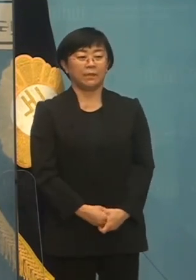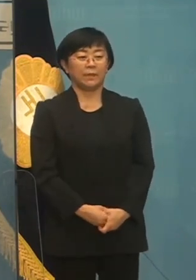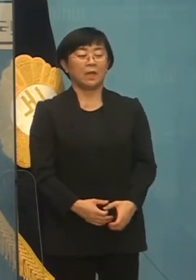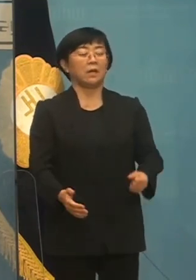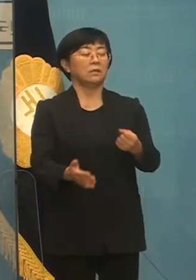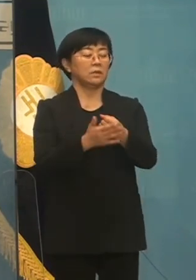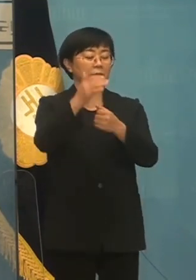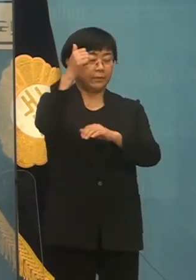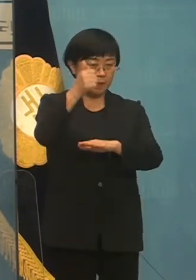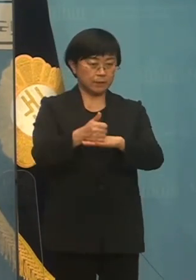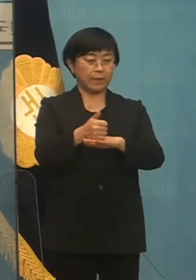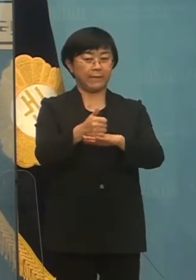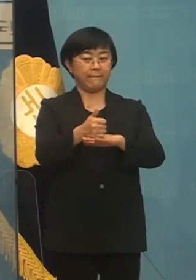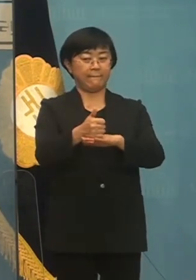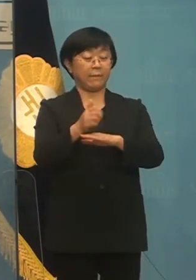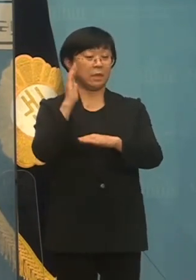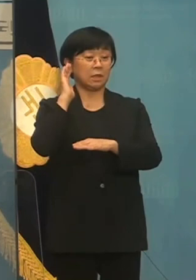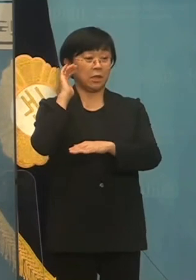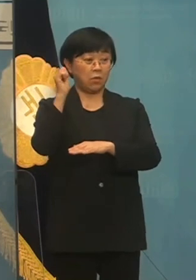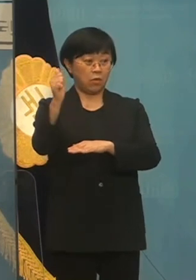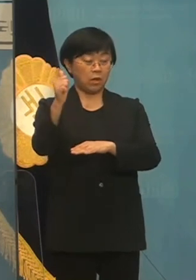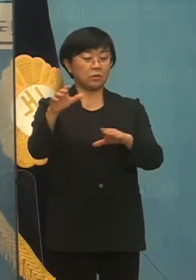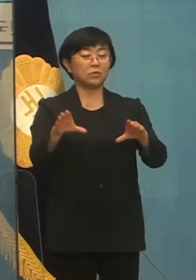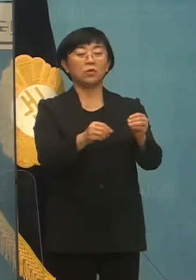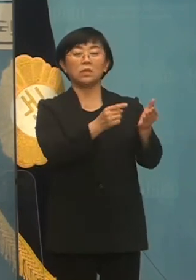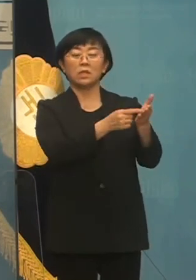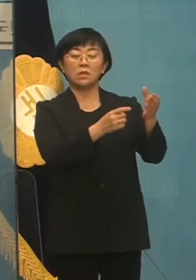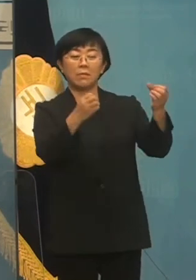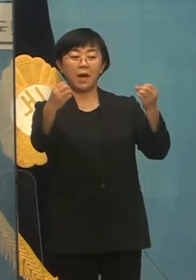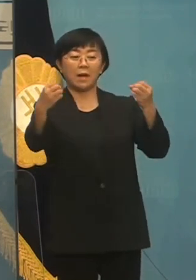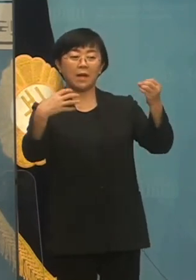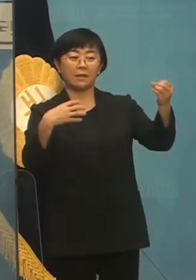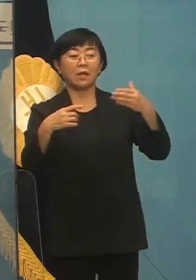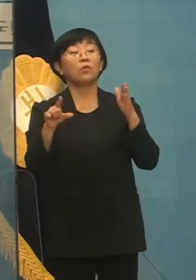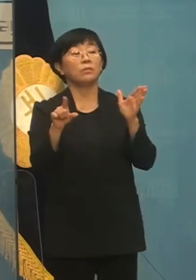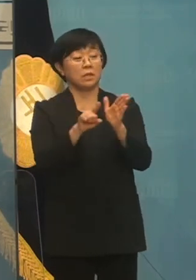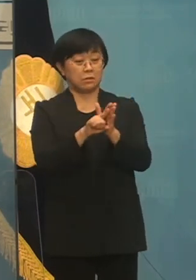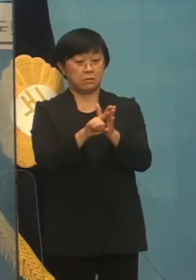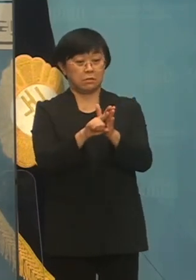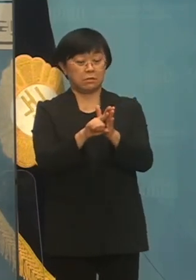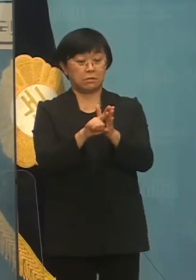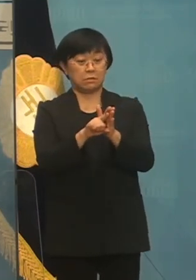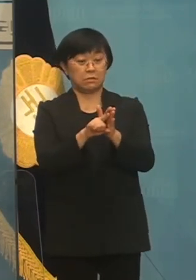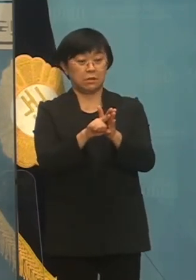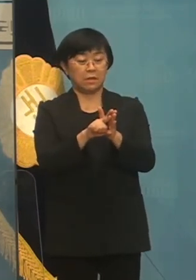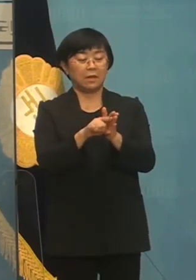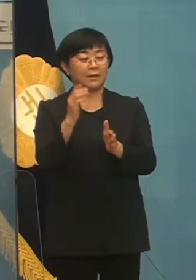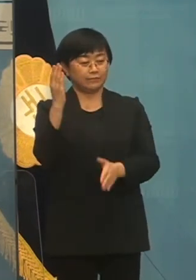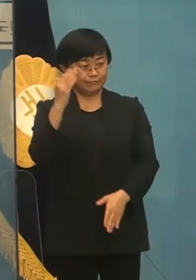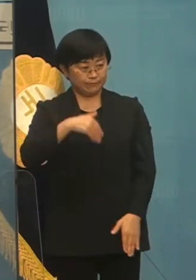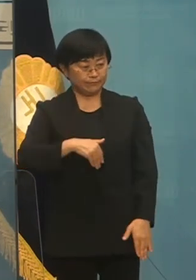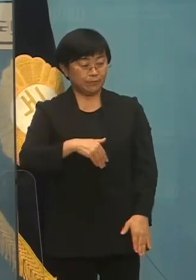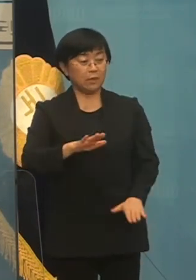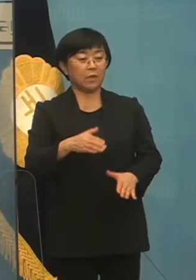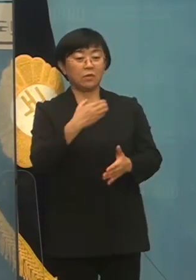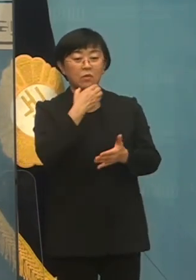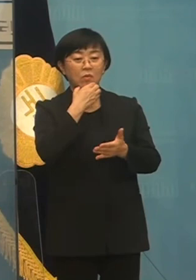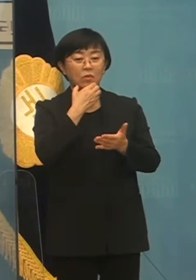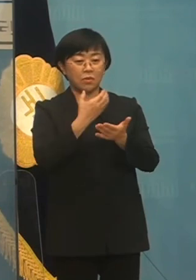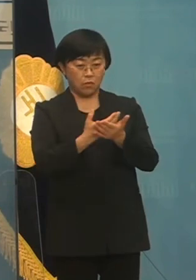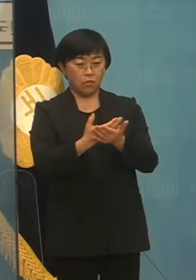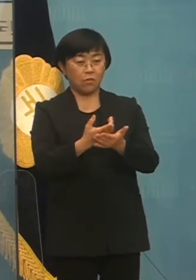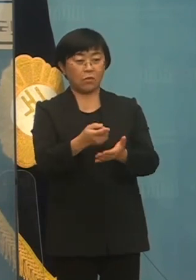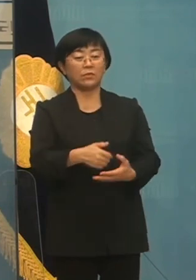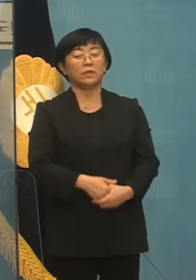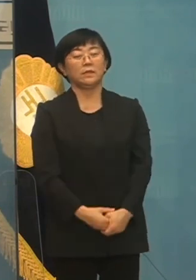그래서 마지막 대통령과 총리께서 얘기하신 것을 믿었습니다. 아, 이번에 또 속보나니까